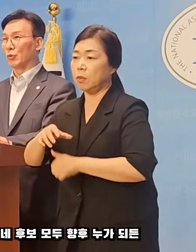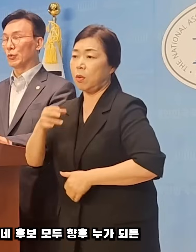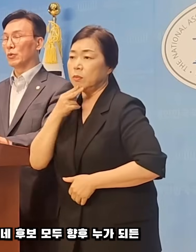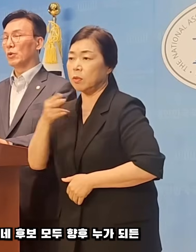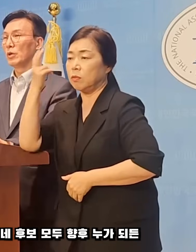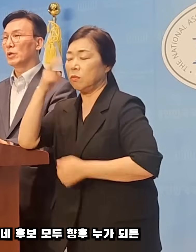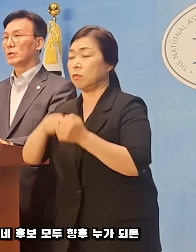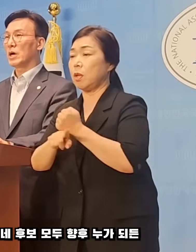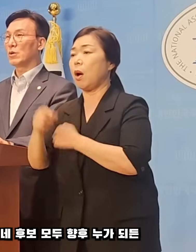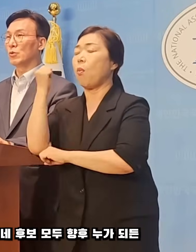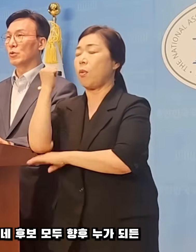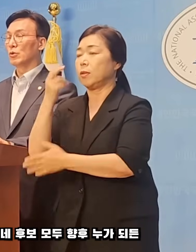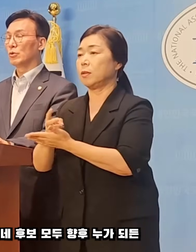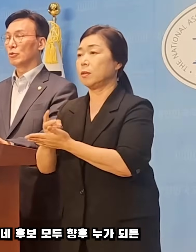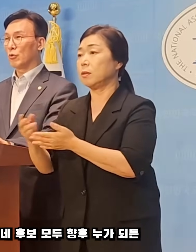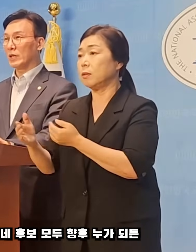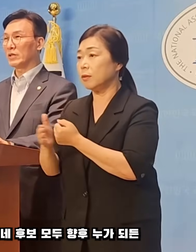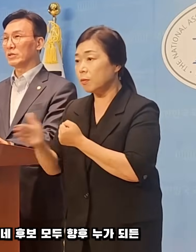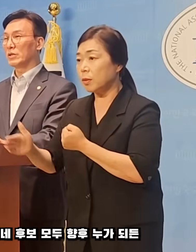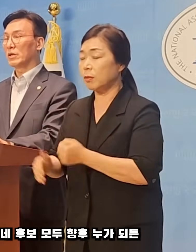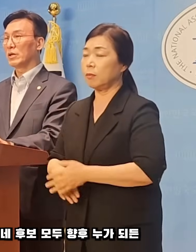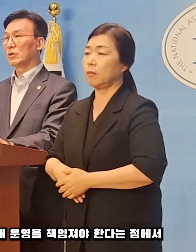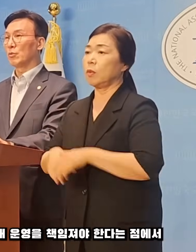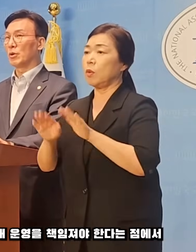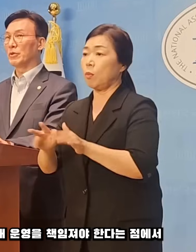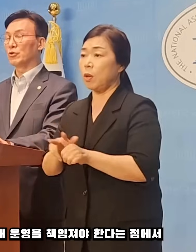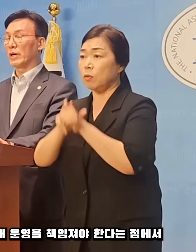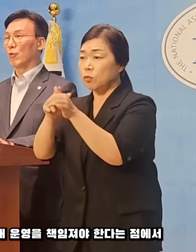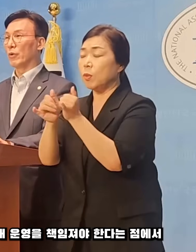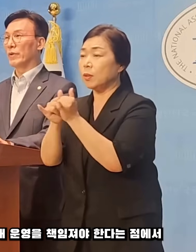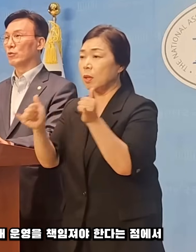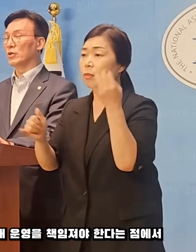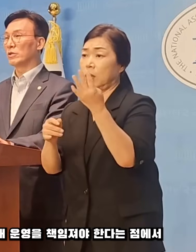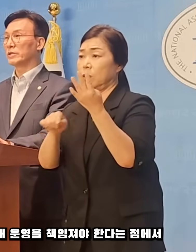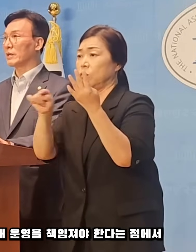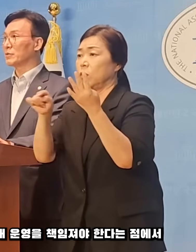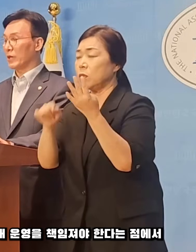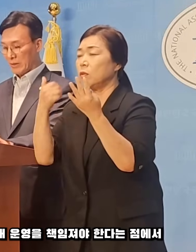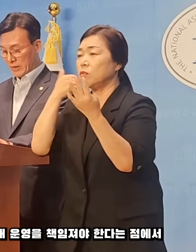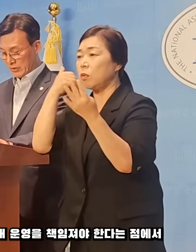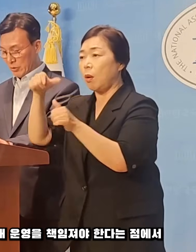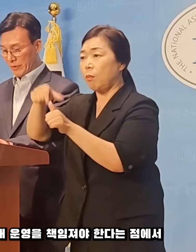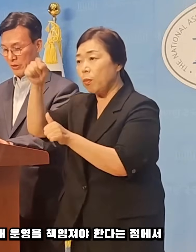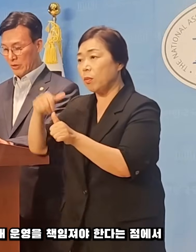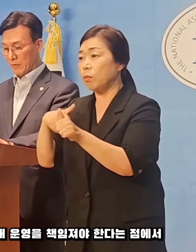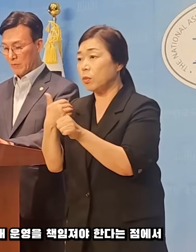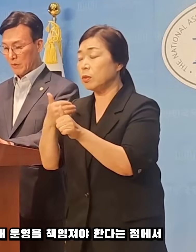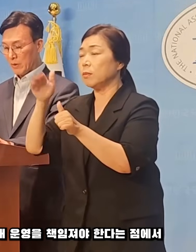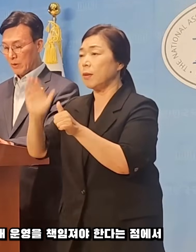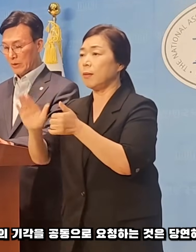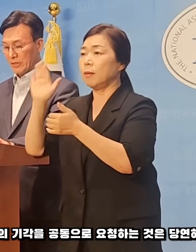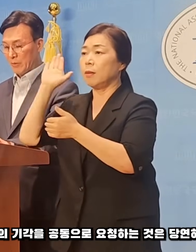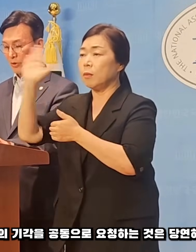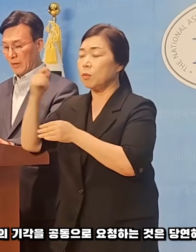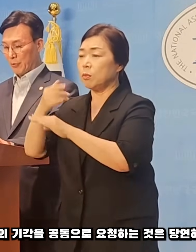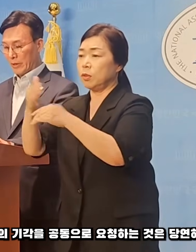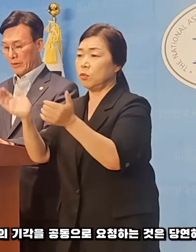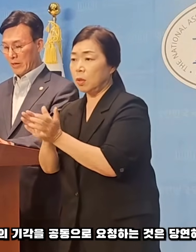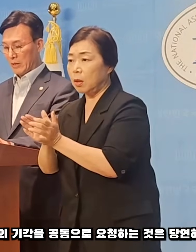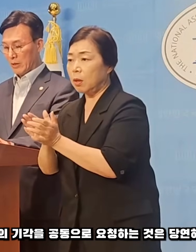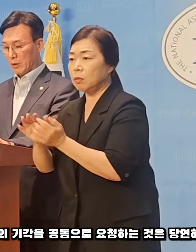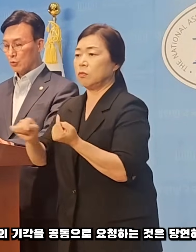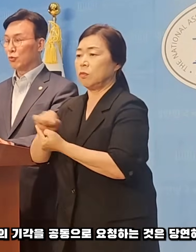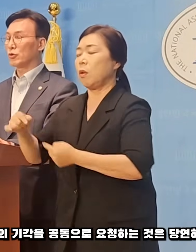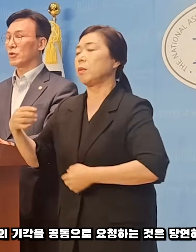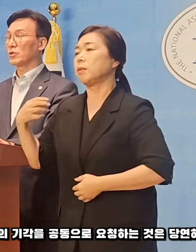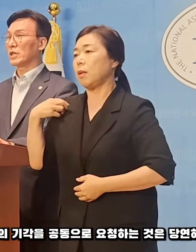후보 모두 향후 누가 되든 더불어민주당의 원내 운영을 책임져야 한다는 점에서 이재명 대표에